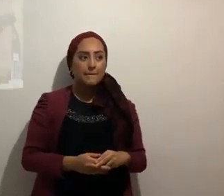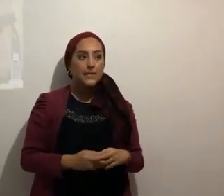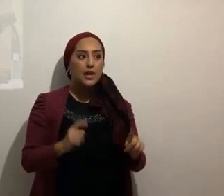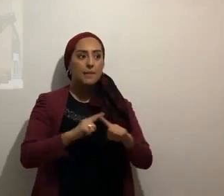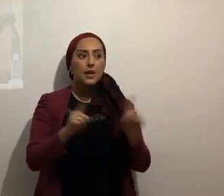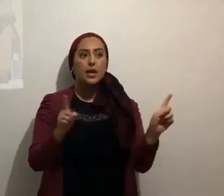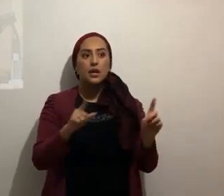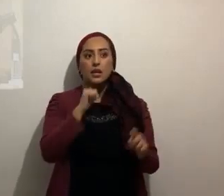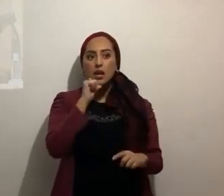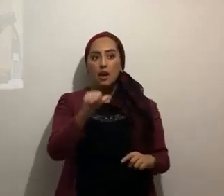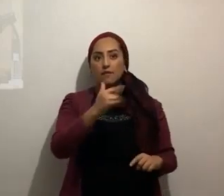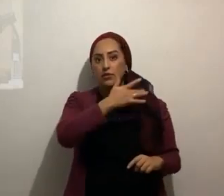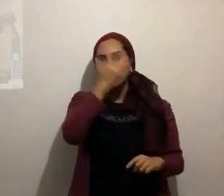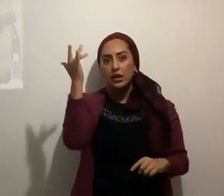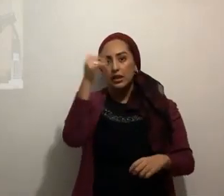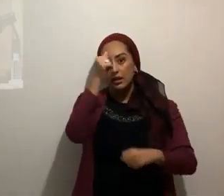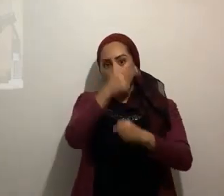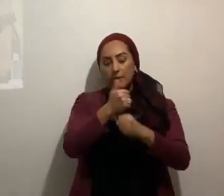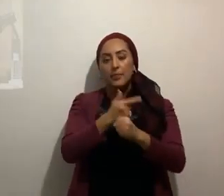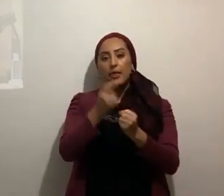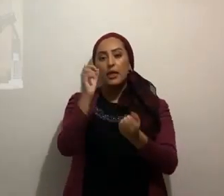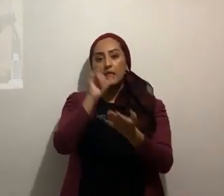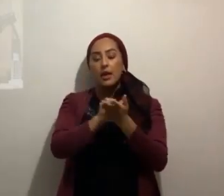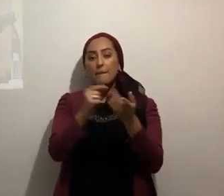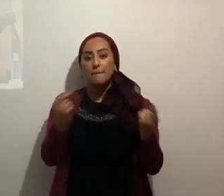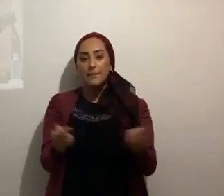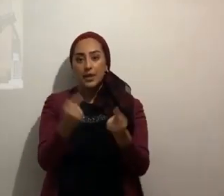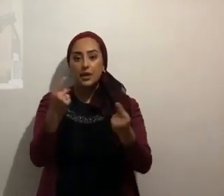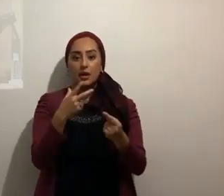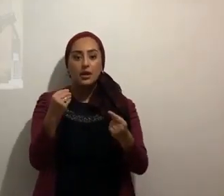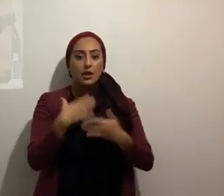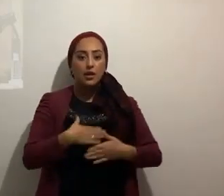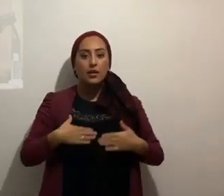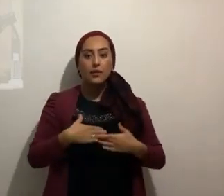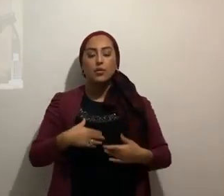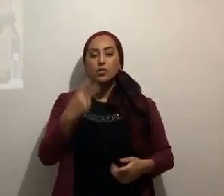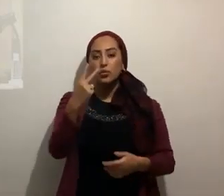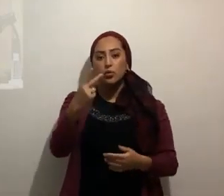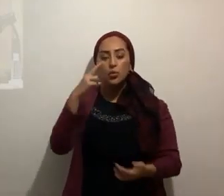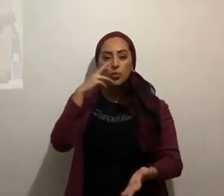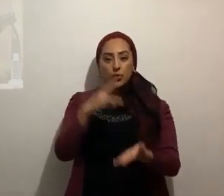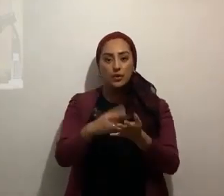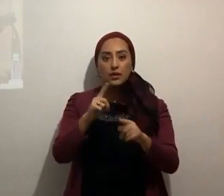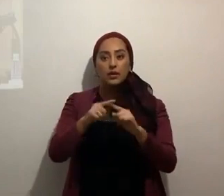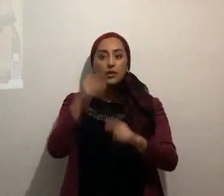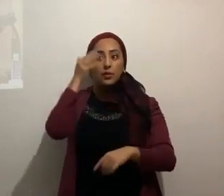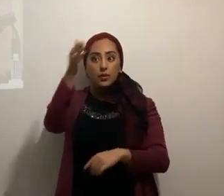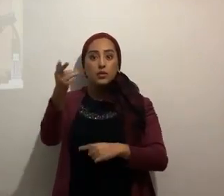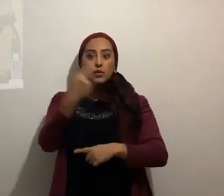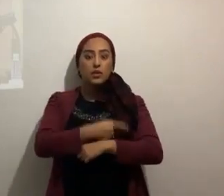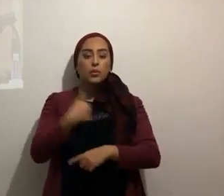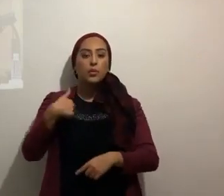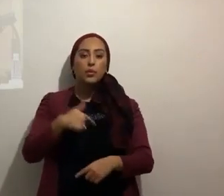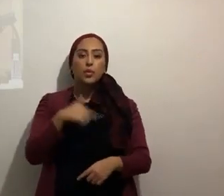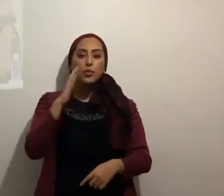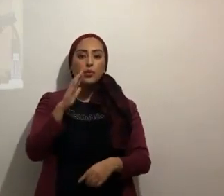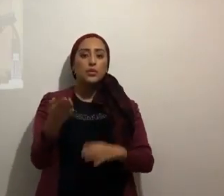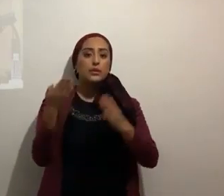pero no olvidemos, hermanos, atención, que el dolor y el placer son dos testigos de que algún día